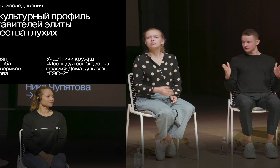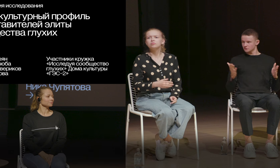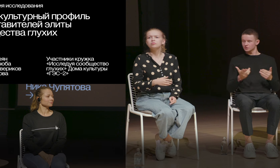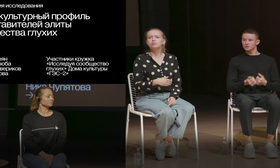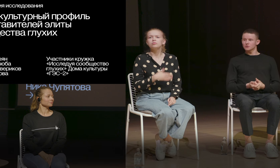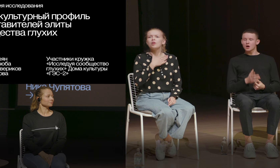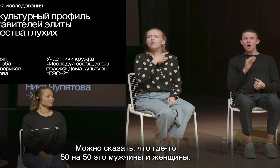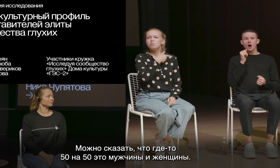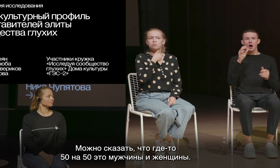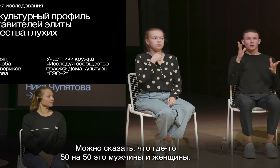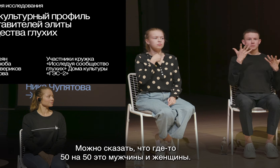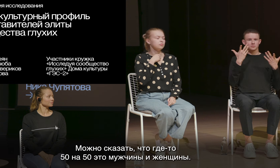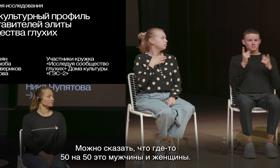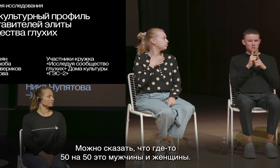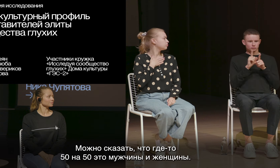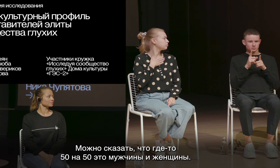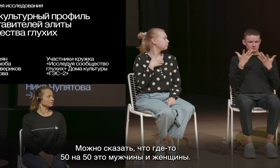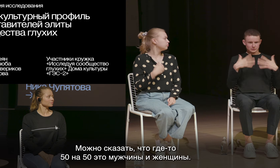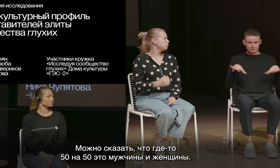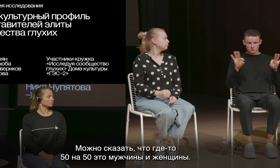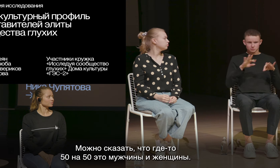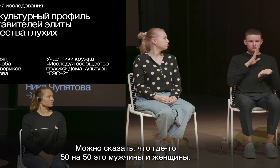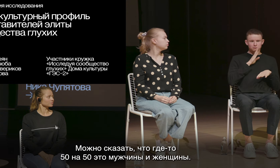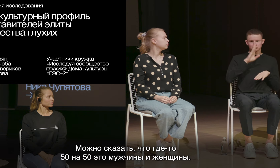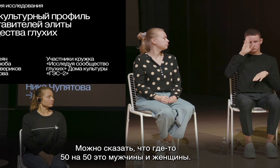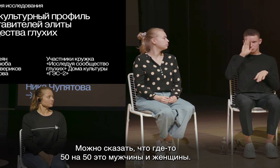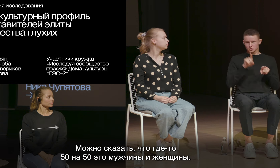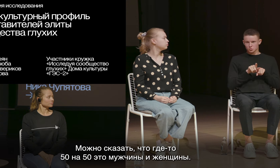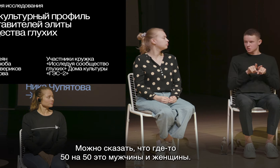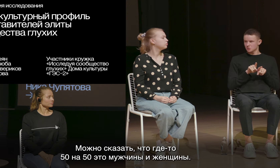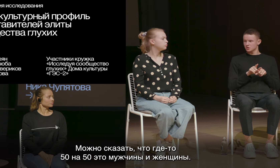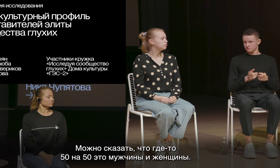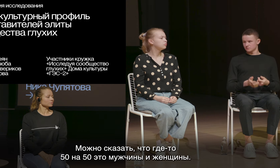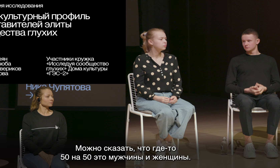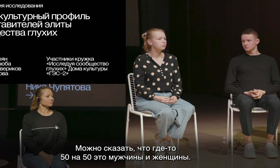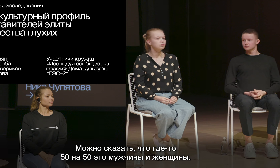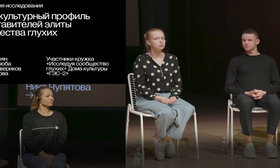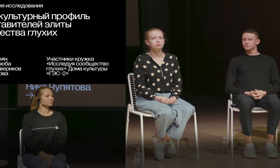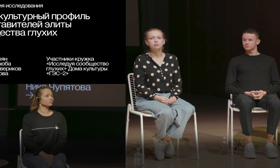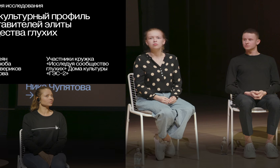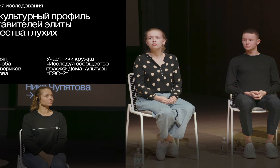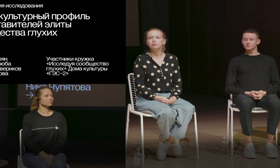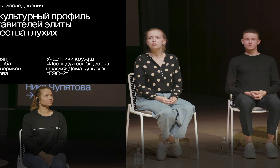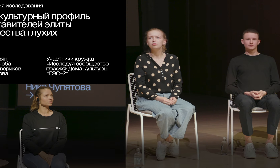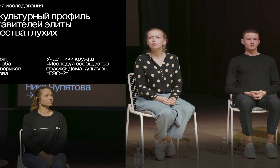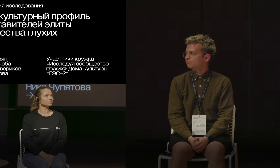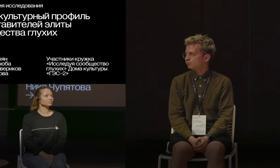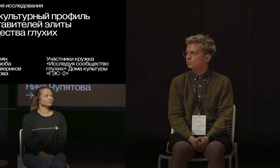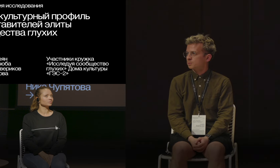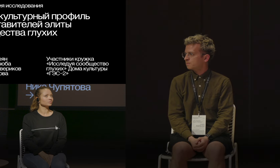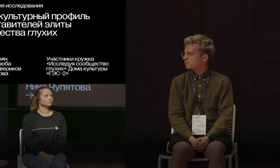От 29 и выше. Можно сказать, что где-то 50 на 50 это мужчины и женщины. Да, я тоже